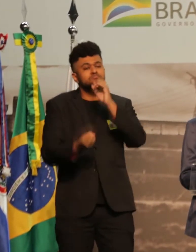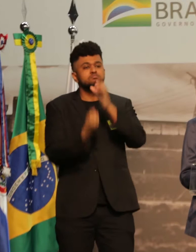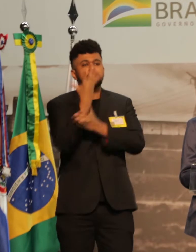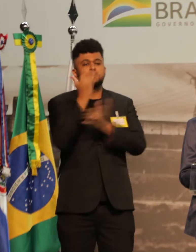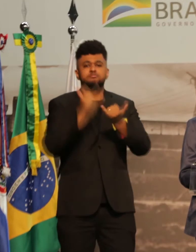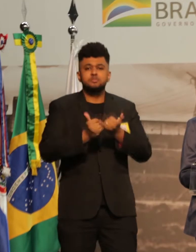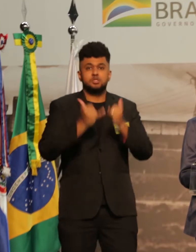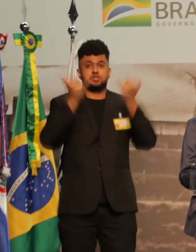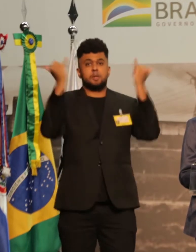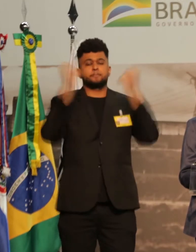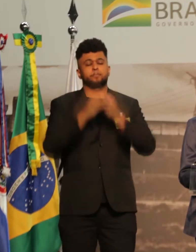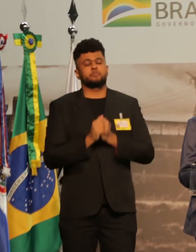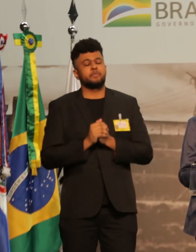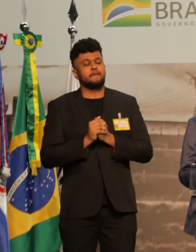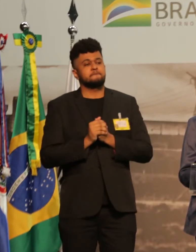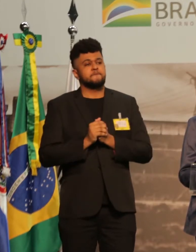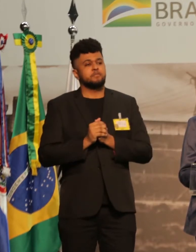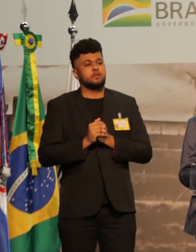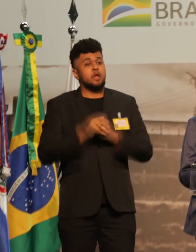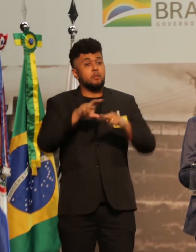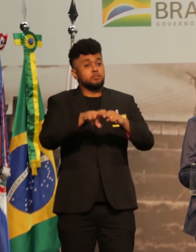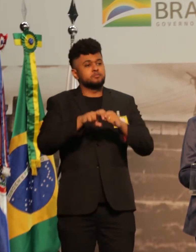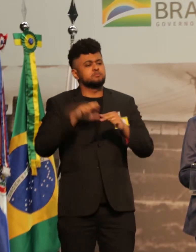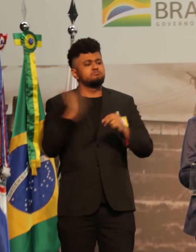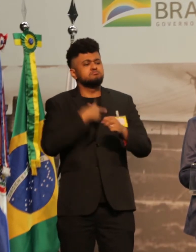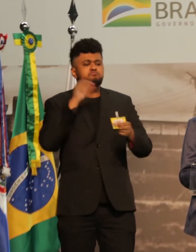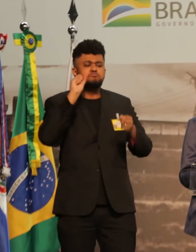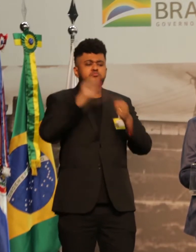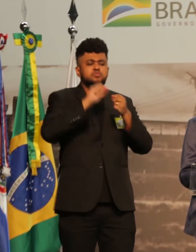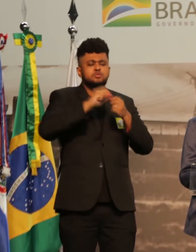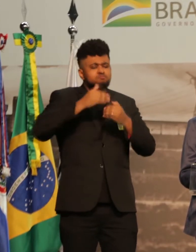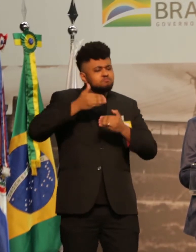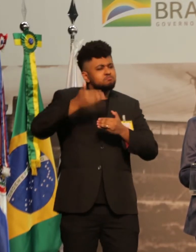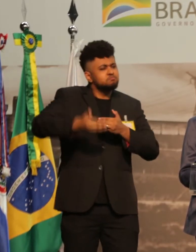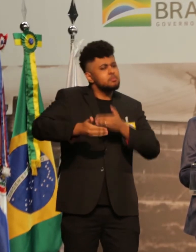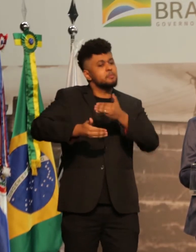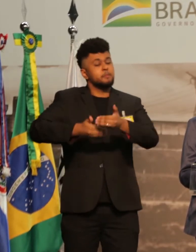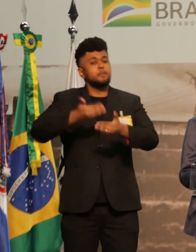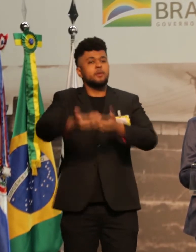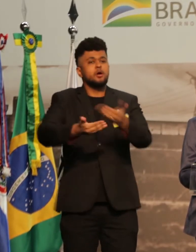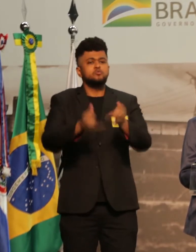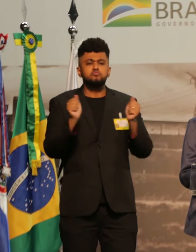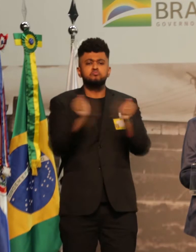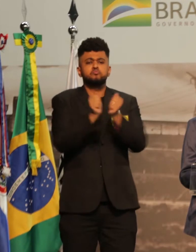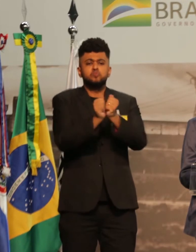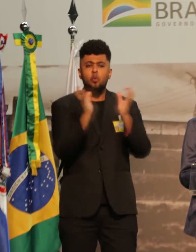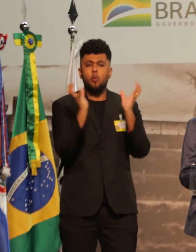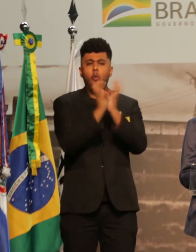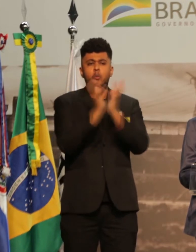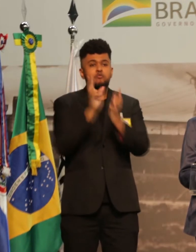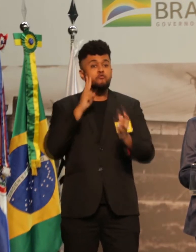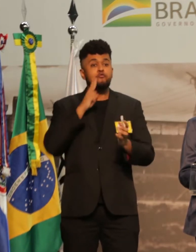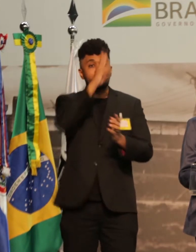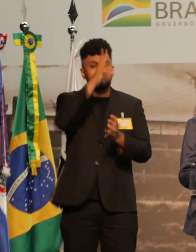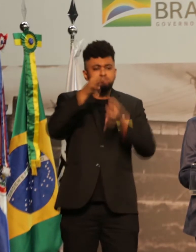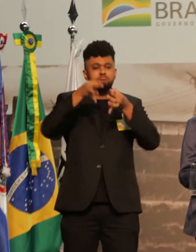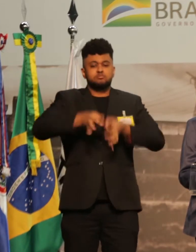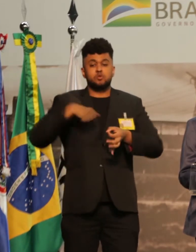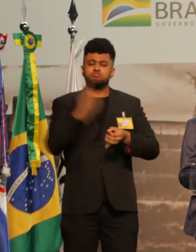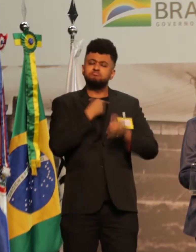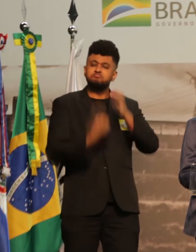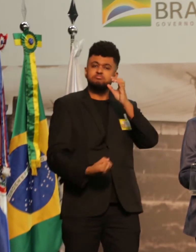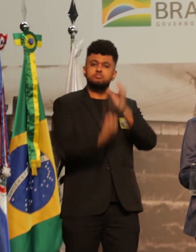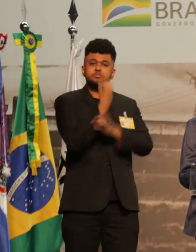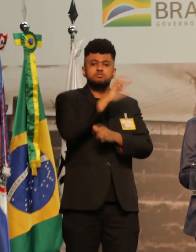elétrica. Para isso, construímos, passo a passo, uma equipe forte e coesa. Criamos